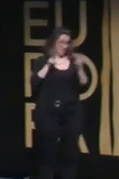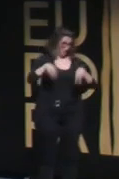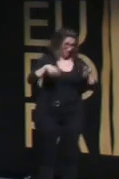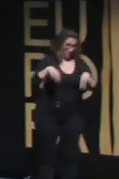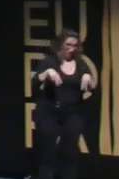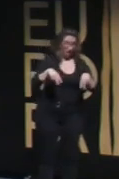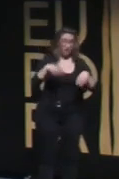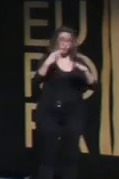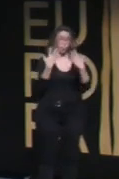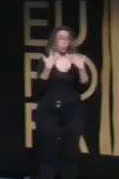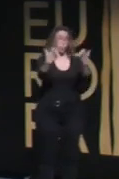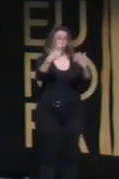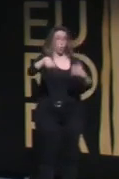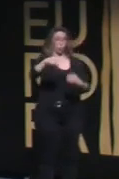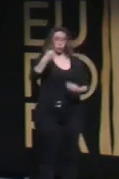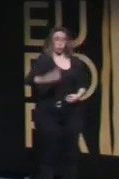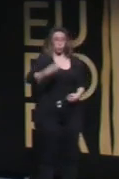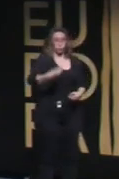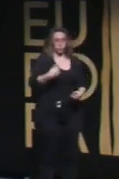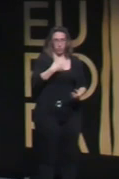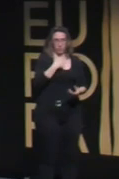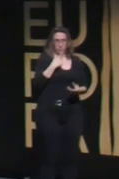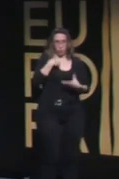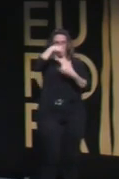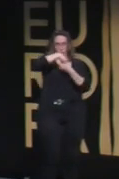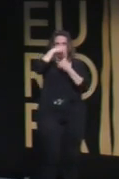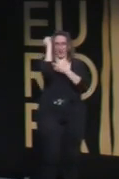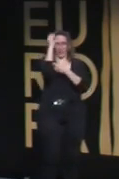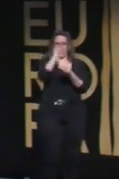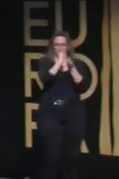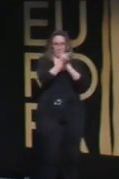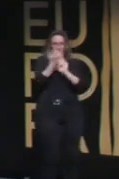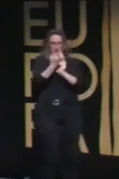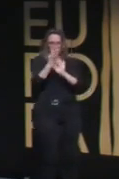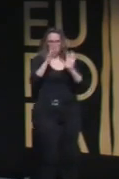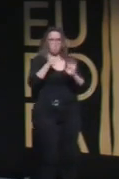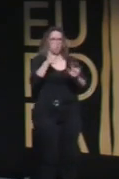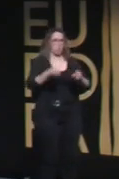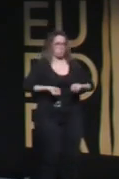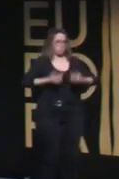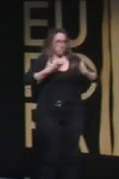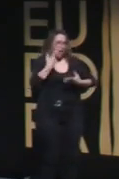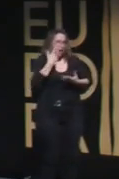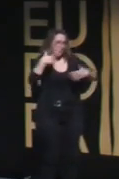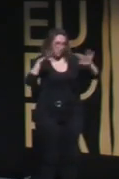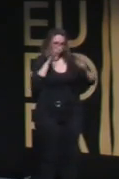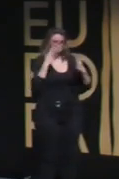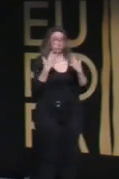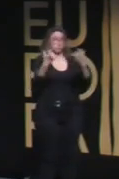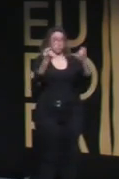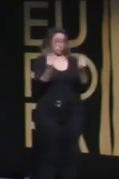que lo hace bien, entonces tengo que cambiar la forma de la ponencia, pero bueno, improvisaré algo al respecto. Me he quedado flipado de que haya tanta peña, pero